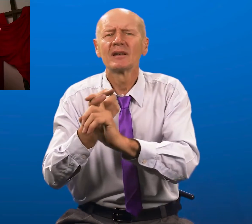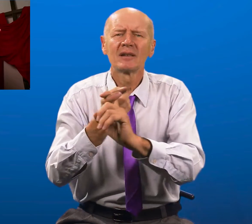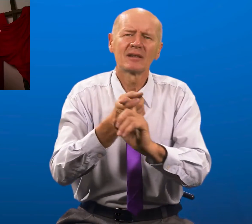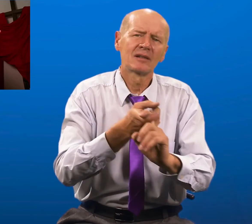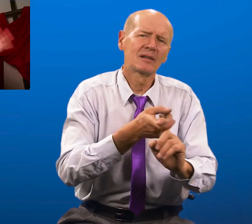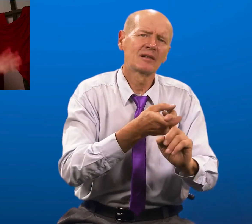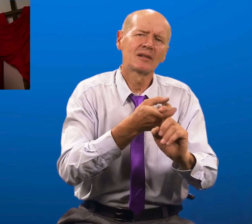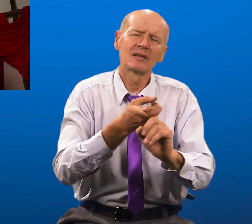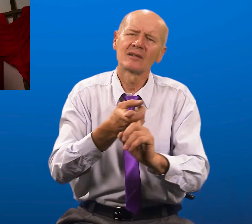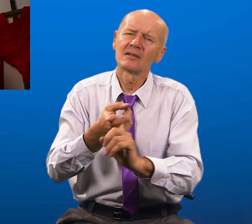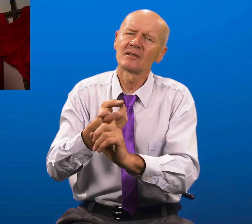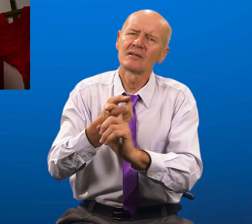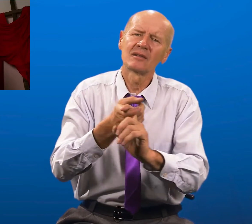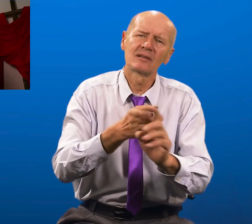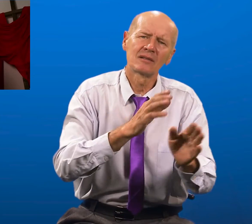висит.